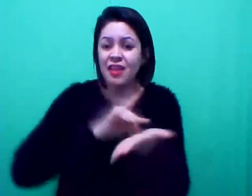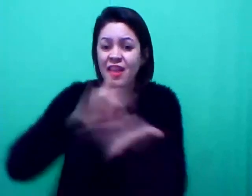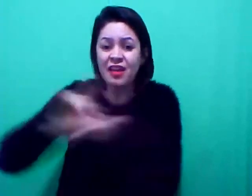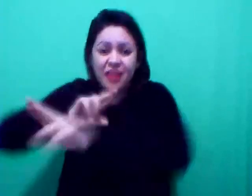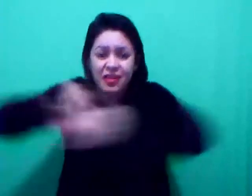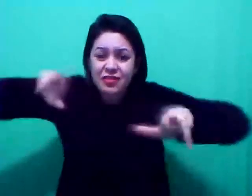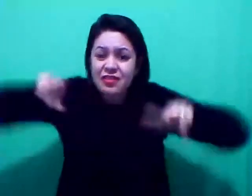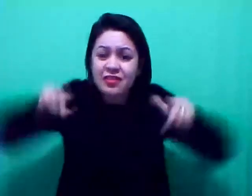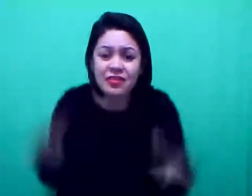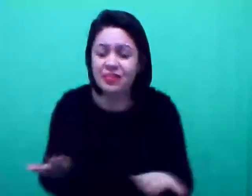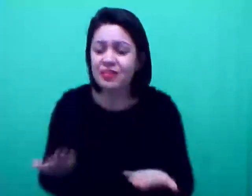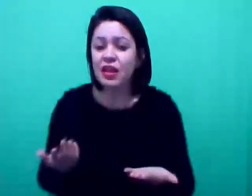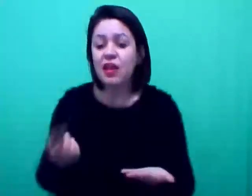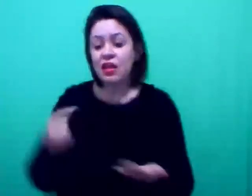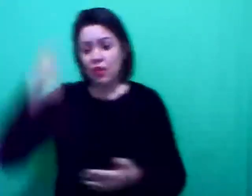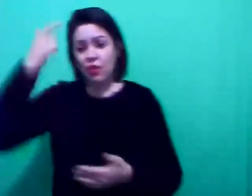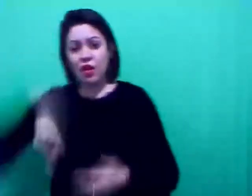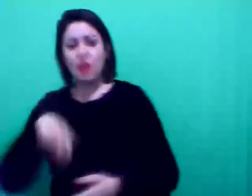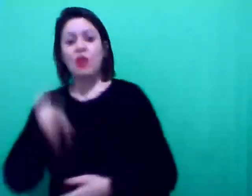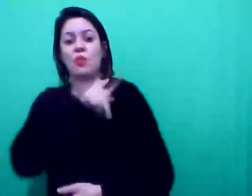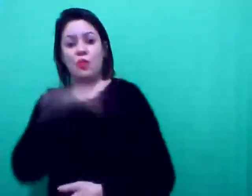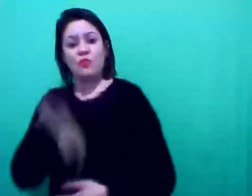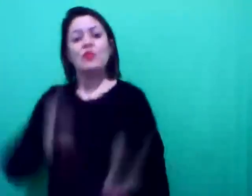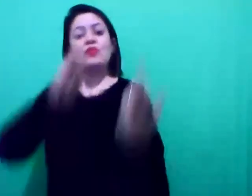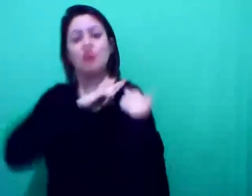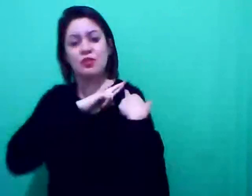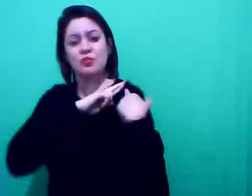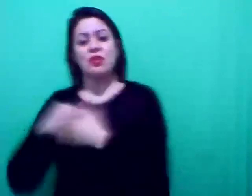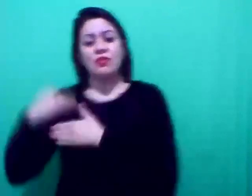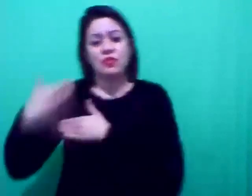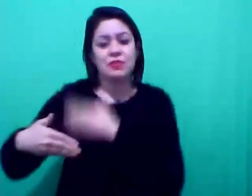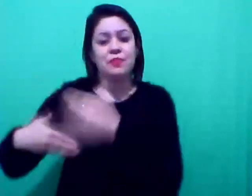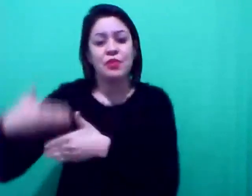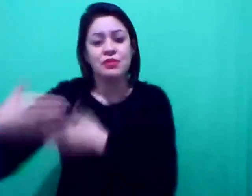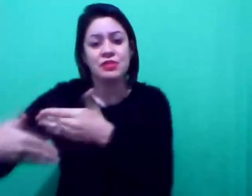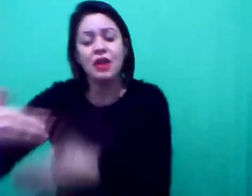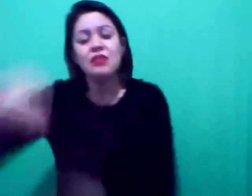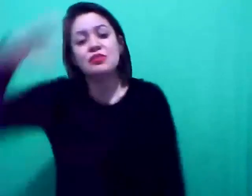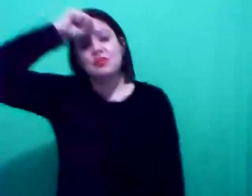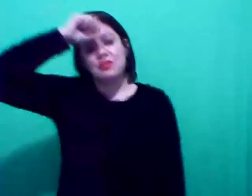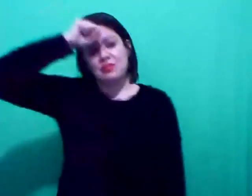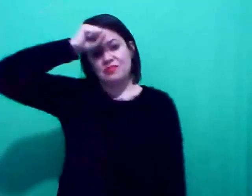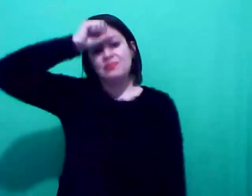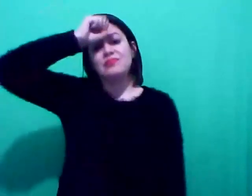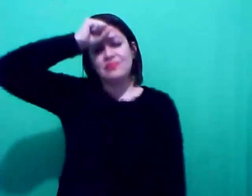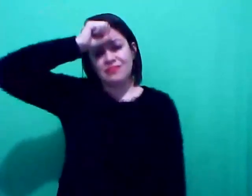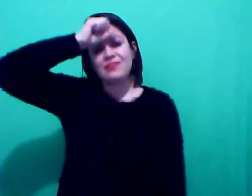contato? Como assim? Como que vai aprender a disciplina, né? Também é responsabilidade do professor com que fazer